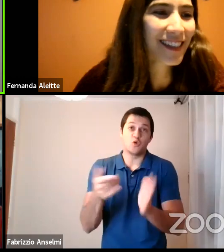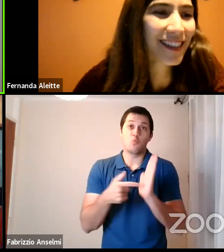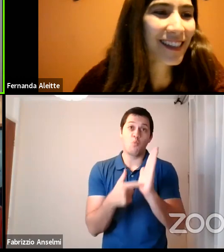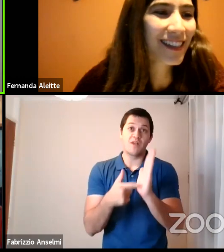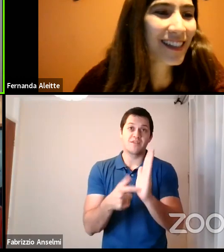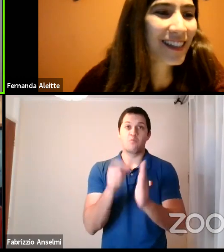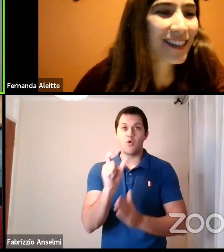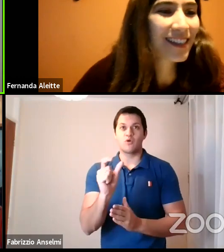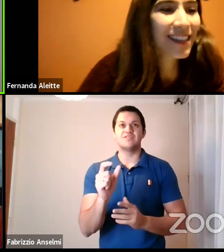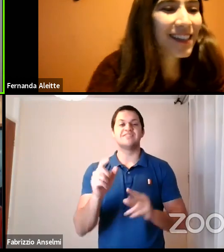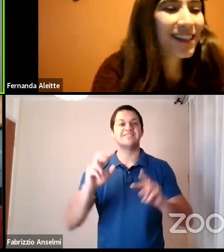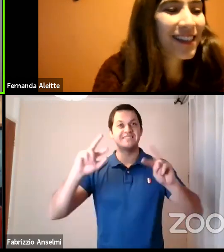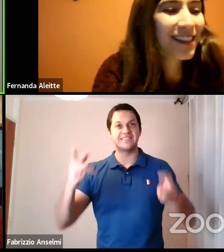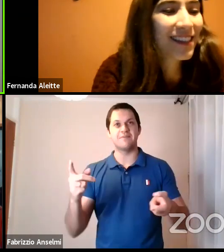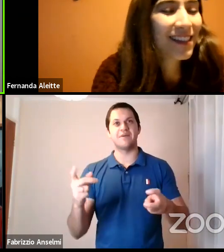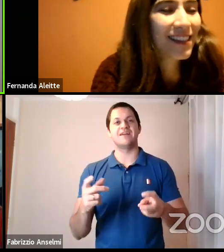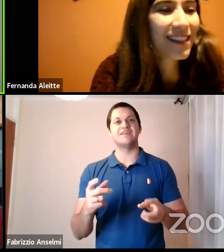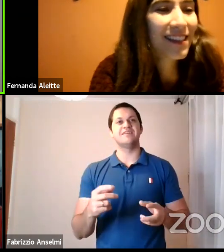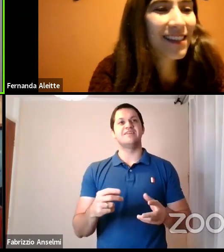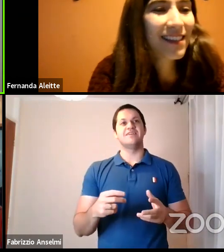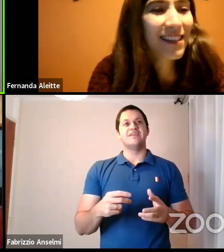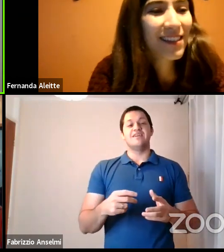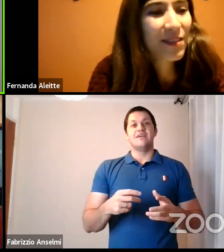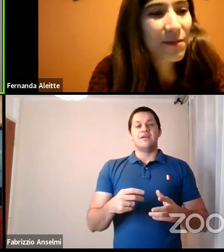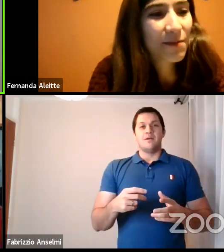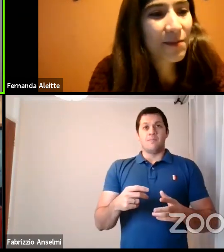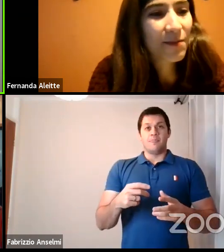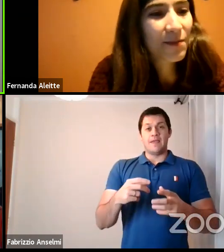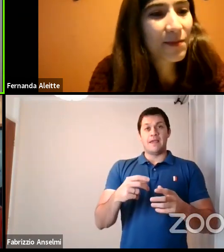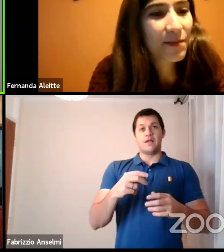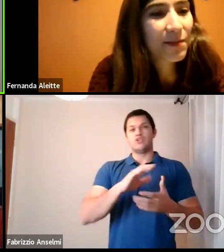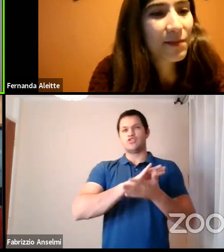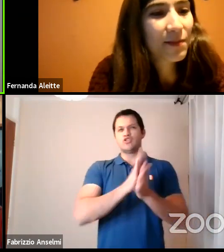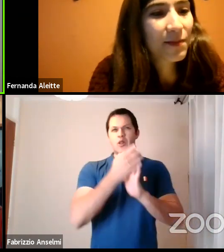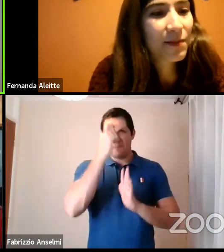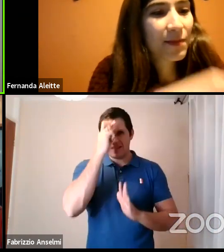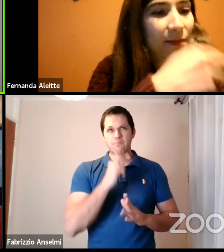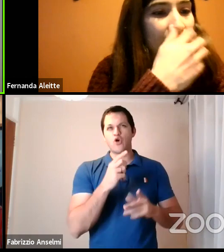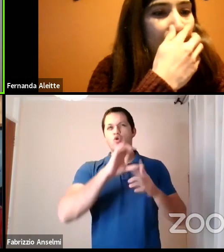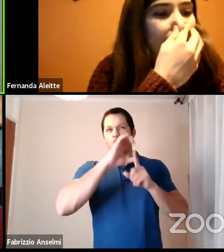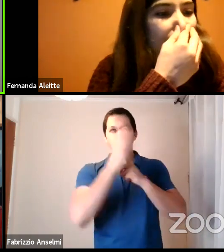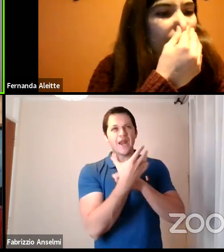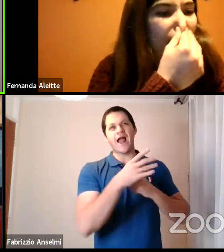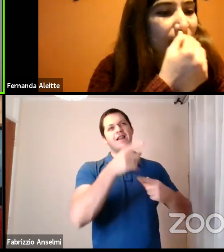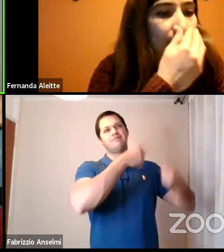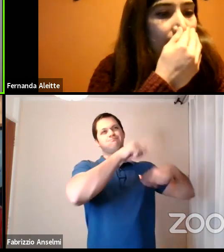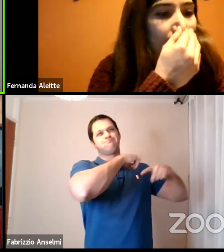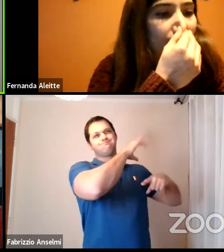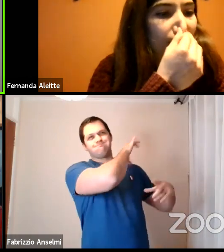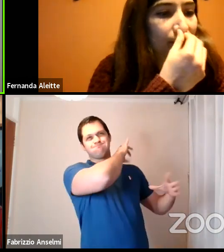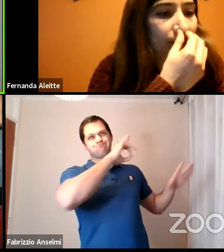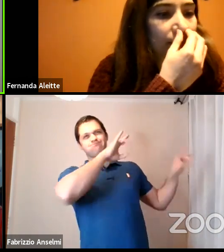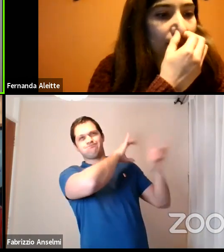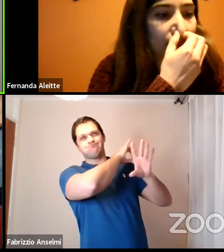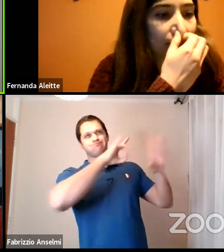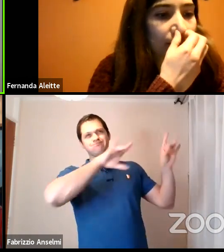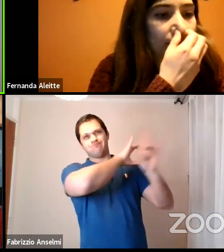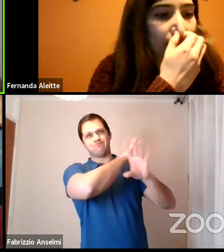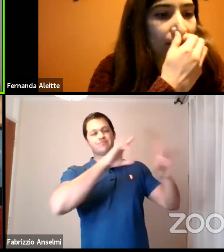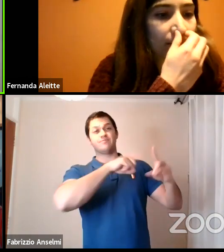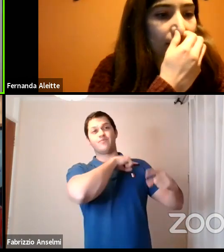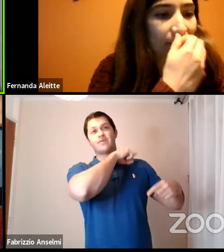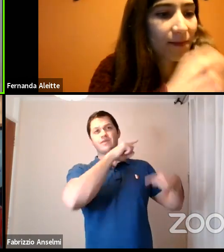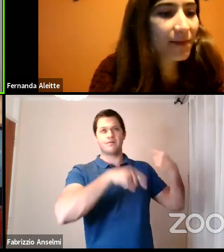el patrimonio cultural no es algo que esté dicho, ¿no? No hay una historia. En general la historia se va construyendo, la construyen las personas